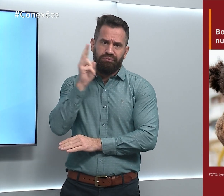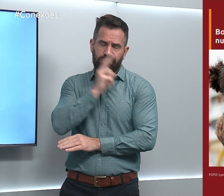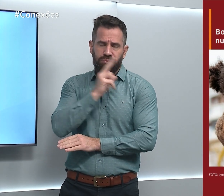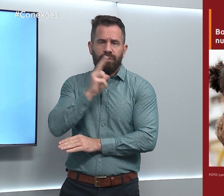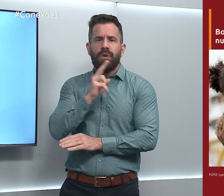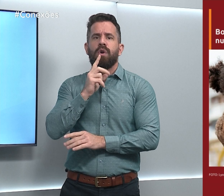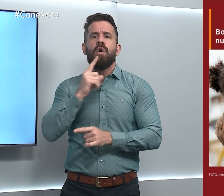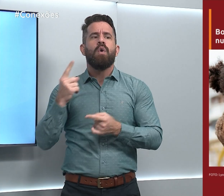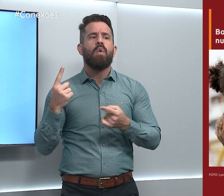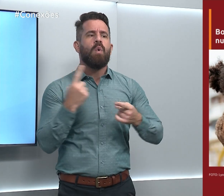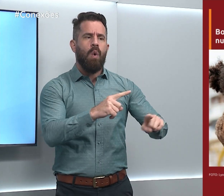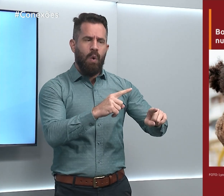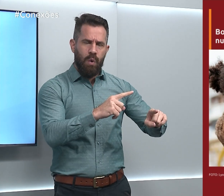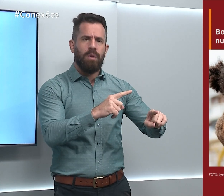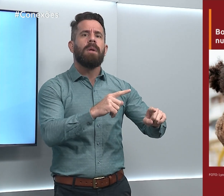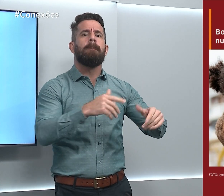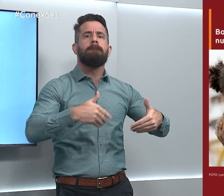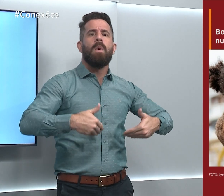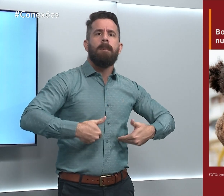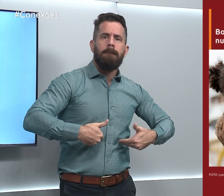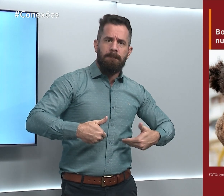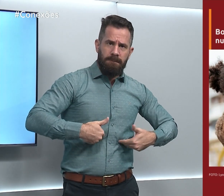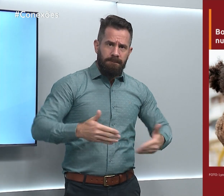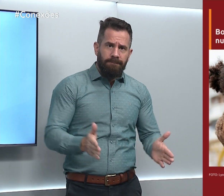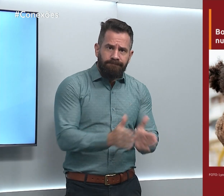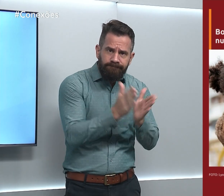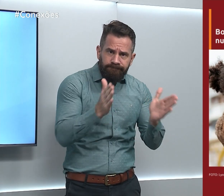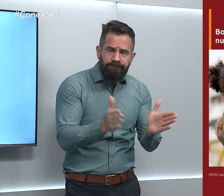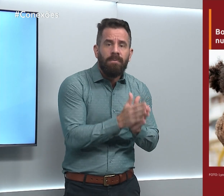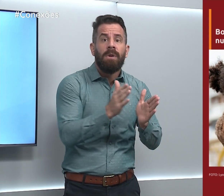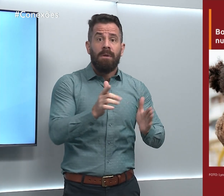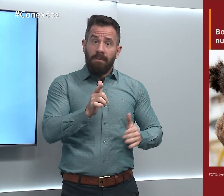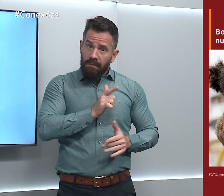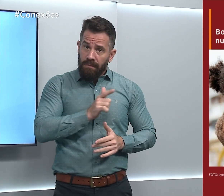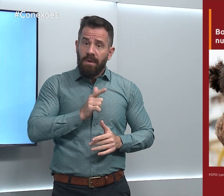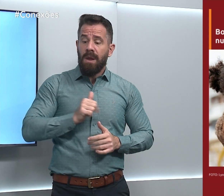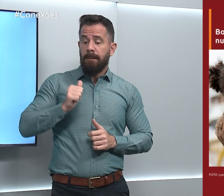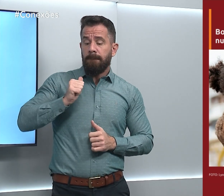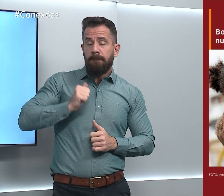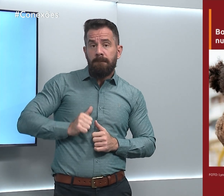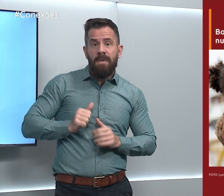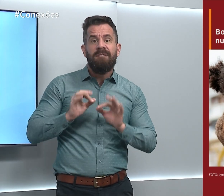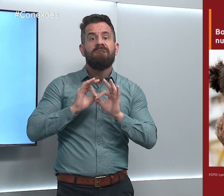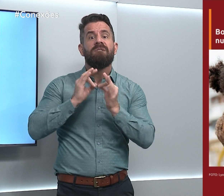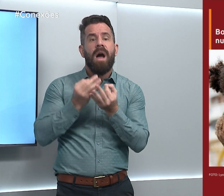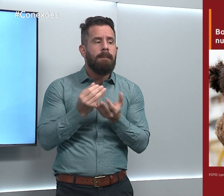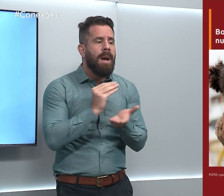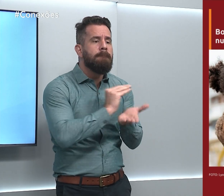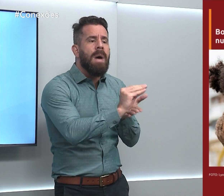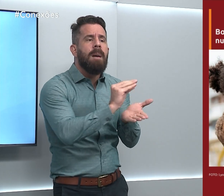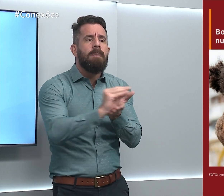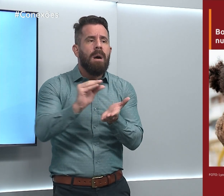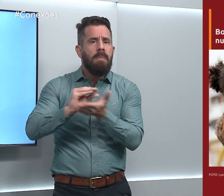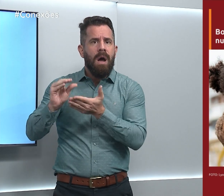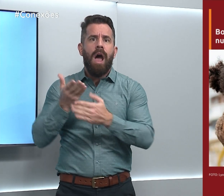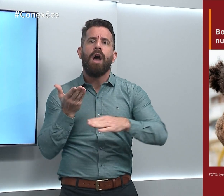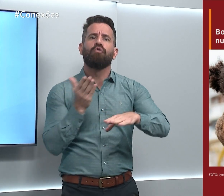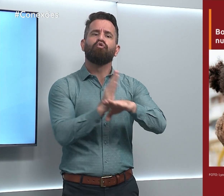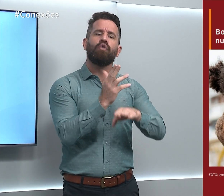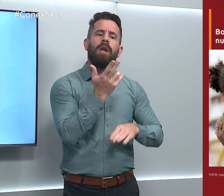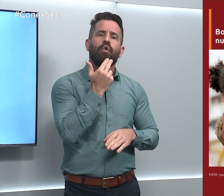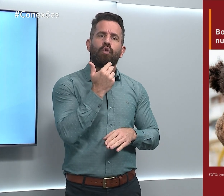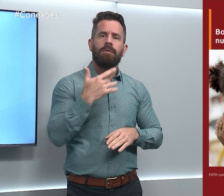Fome revela o impacto positivo do programa Bolsa Família na melhoria do estado nutricional de crianças de